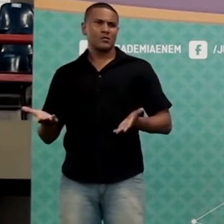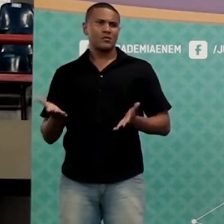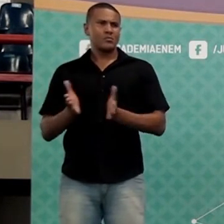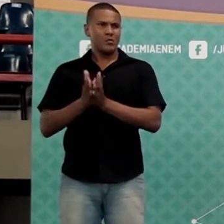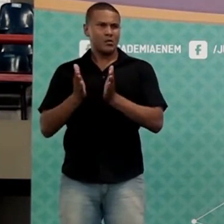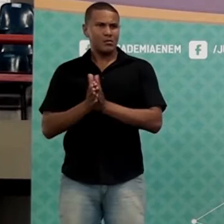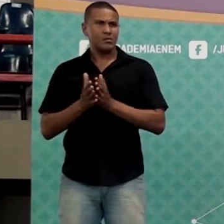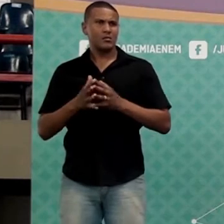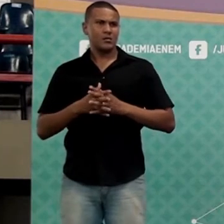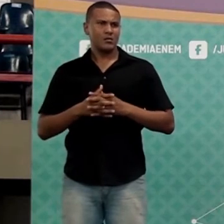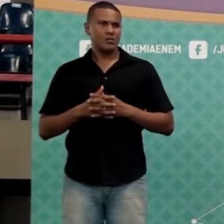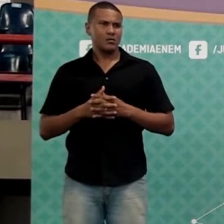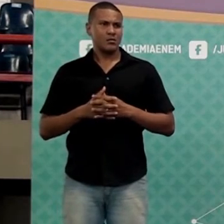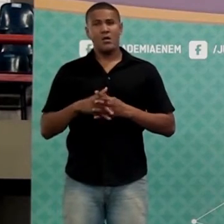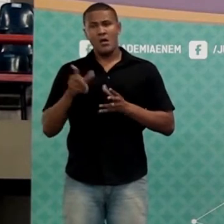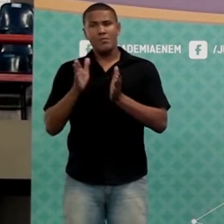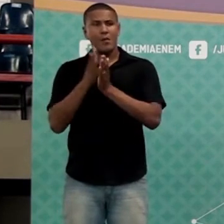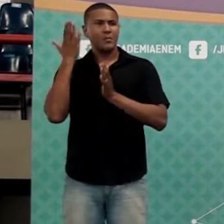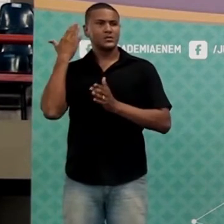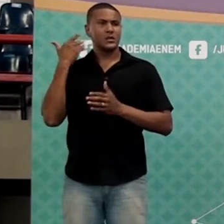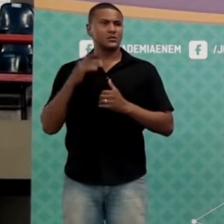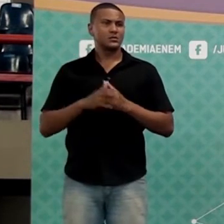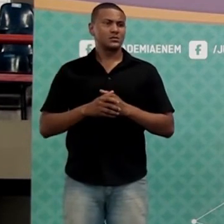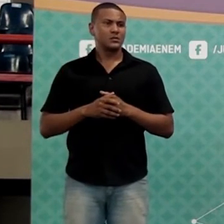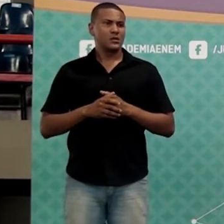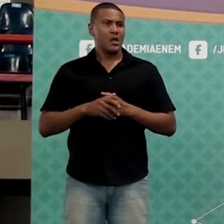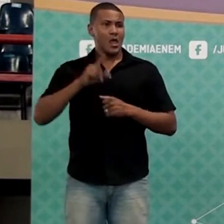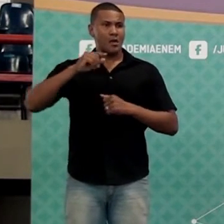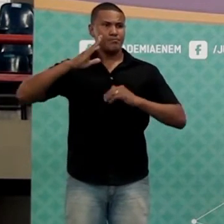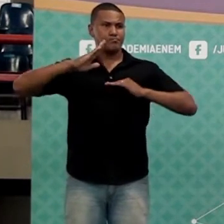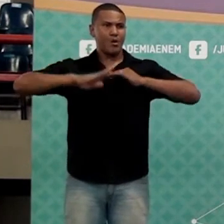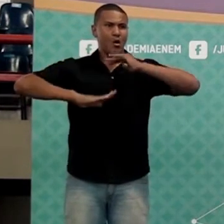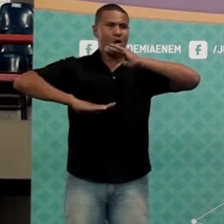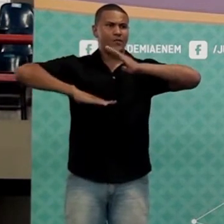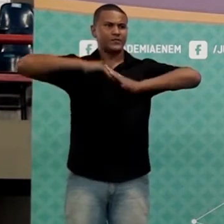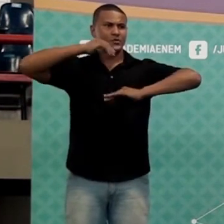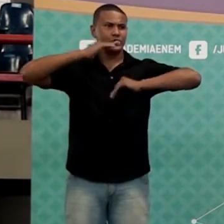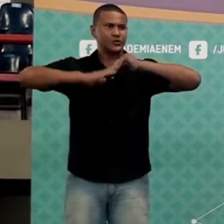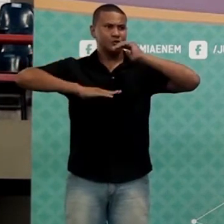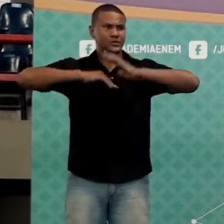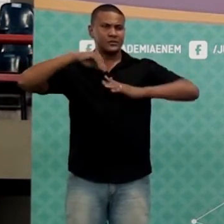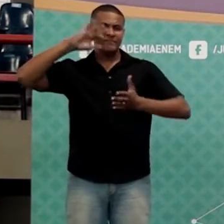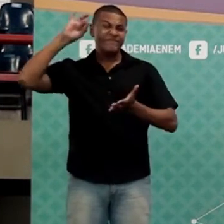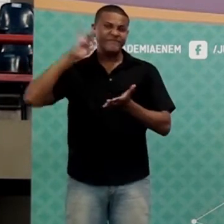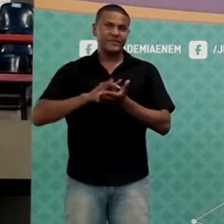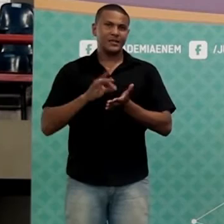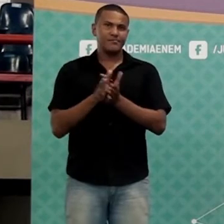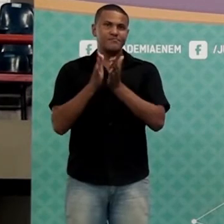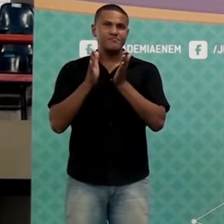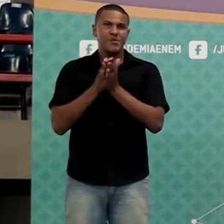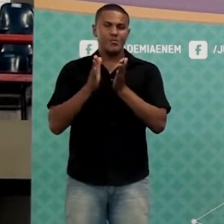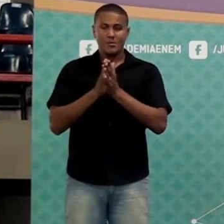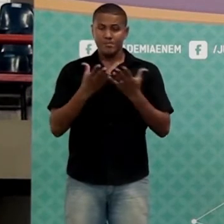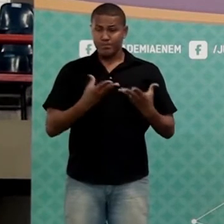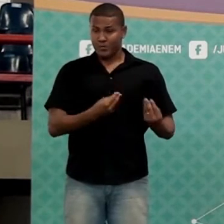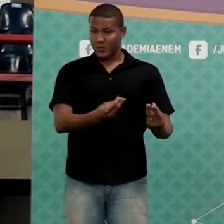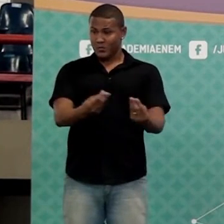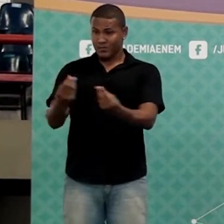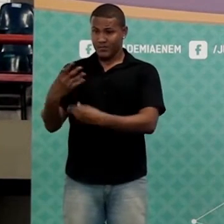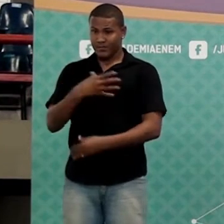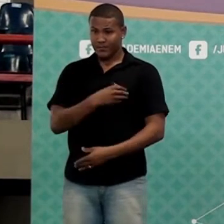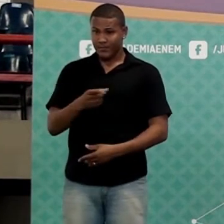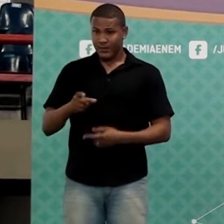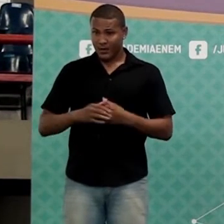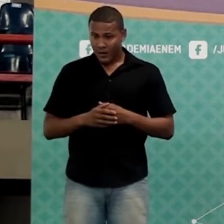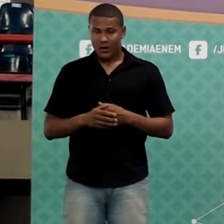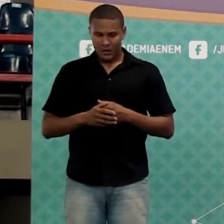ele é profissional. Ele não tem nada, é um monte de menino que divide o quê? Nada. Perspectiva de